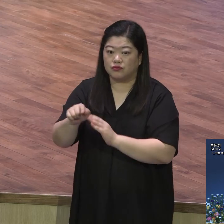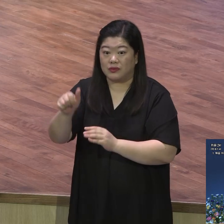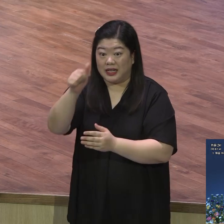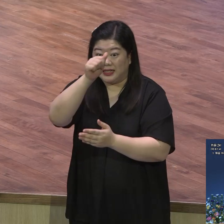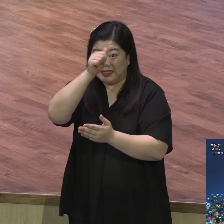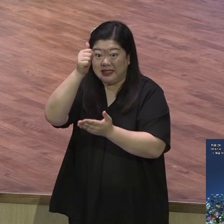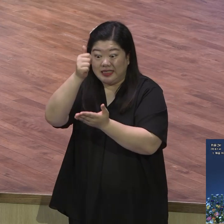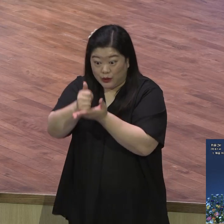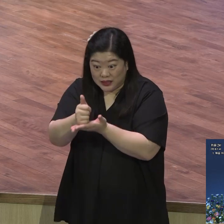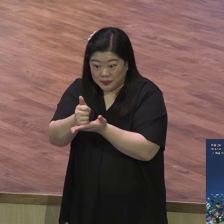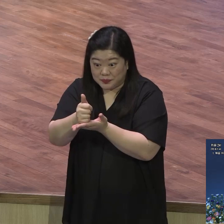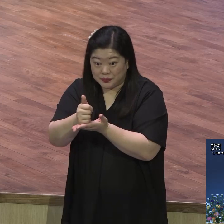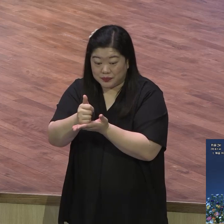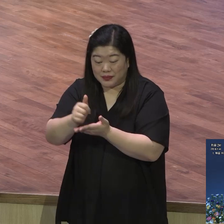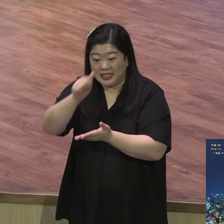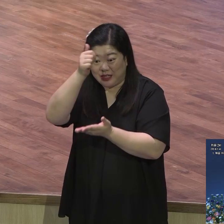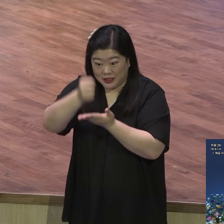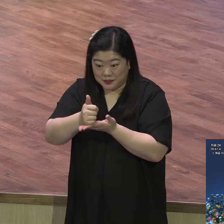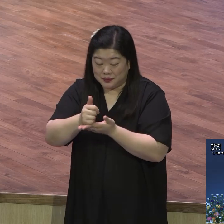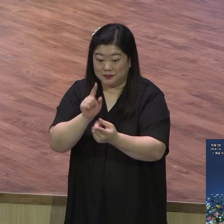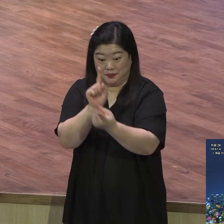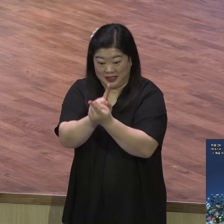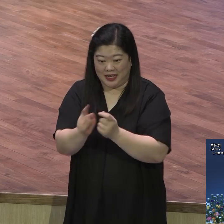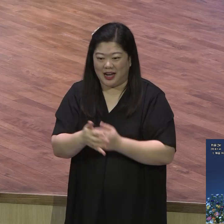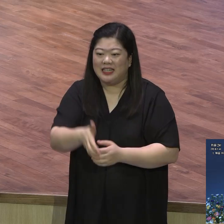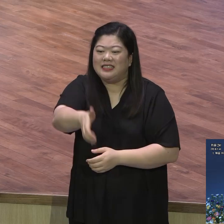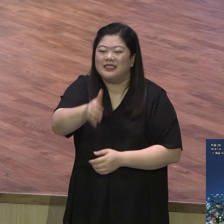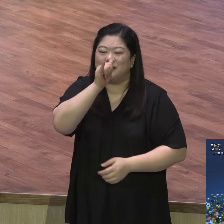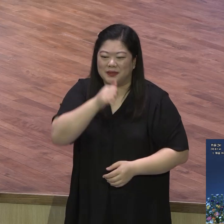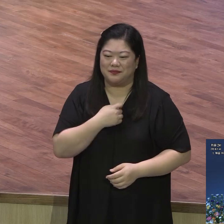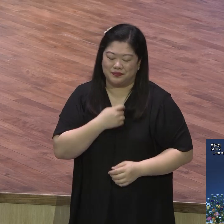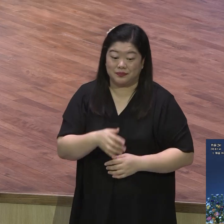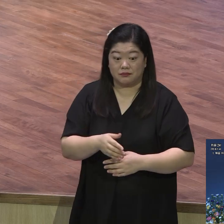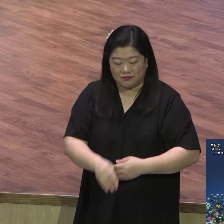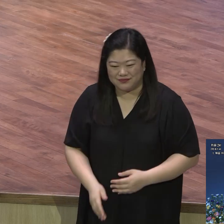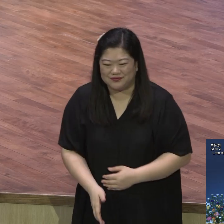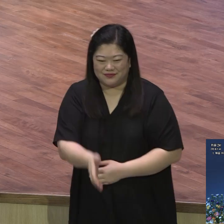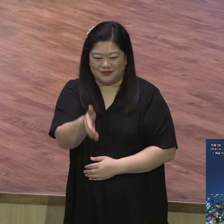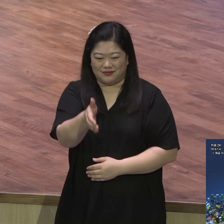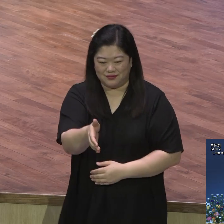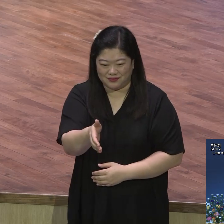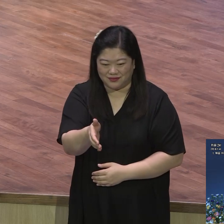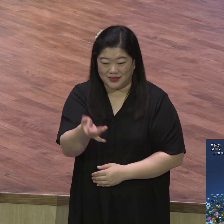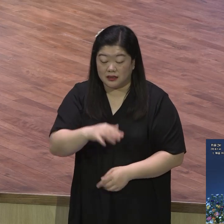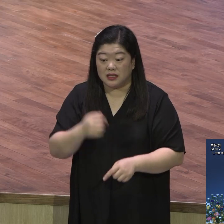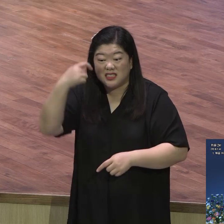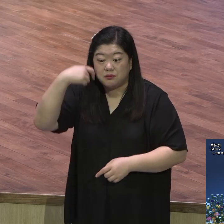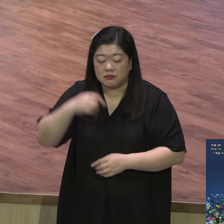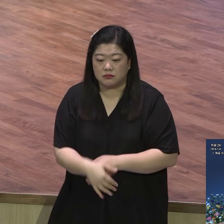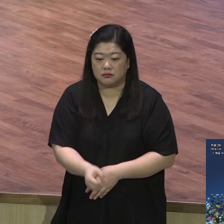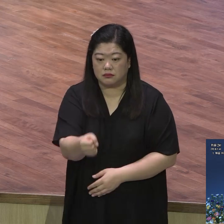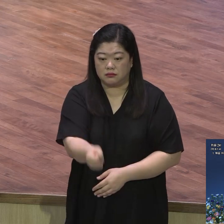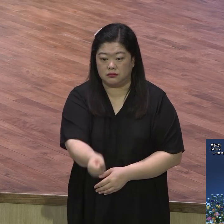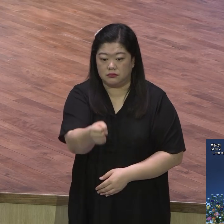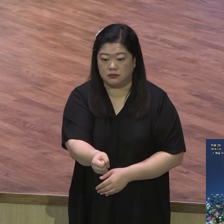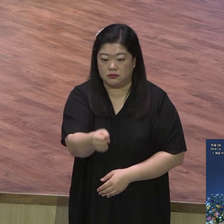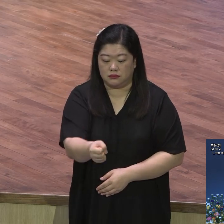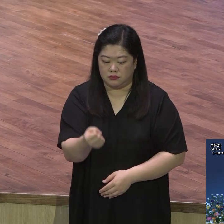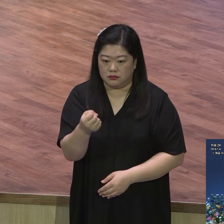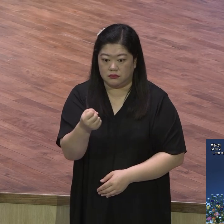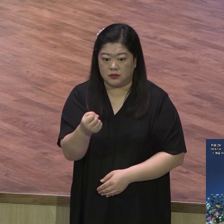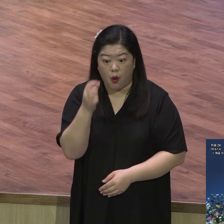손을 내밀으니까 아무도 손이 없어요. 손이 다 손가락이 다 날아가고 제일 먼저 날아가고 손가락 발가락이래요. 제일 먼저